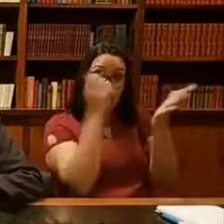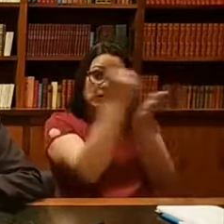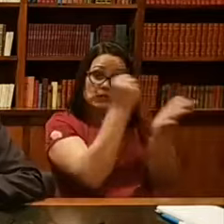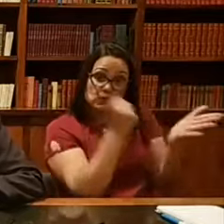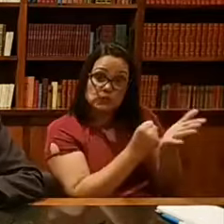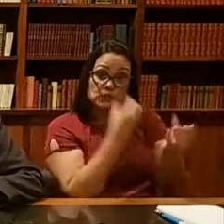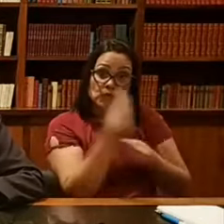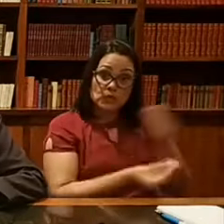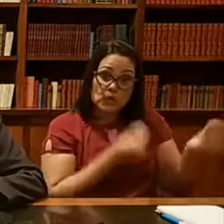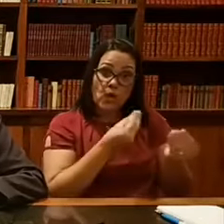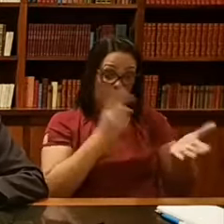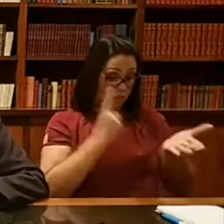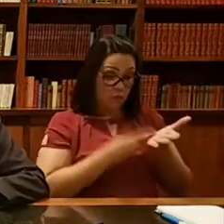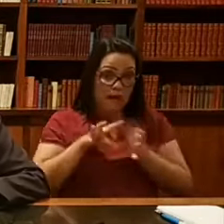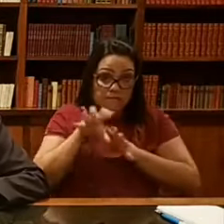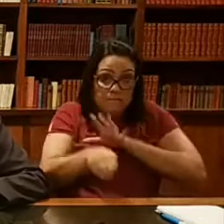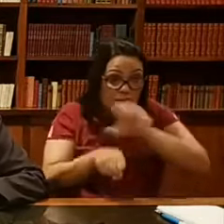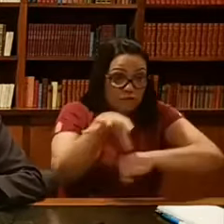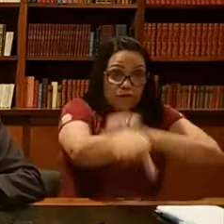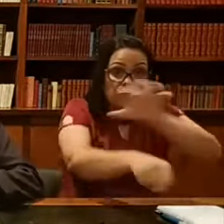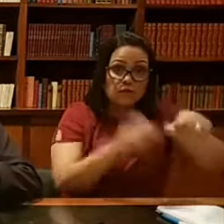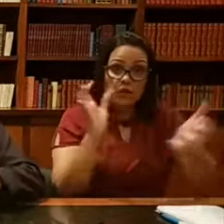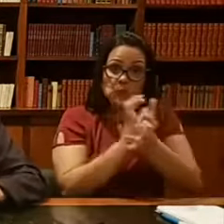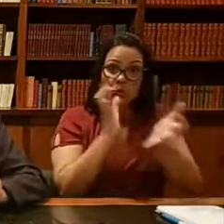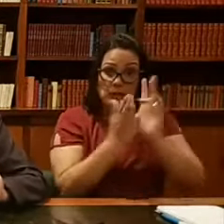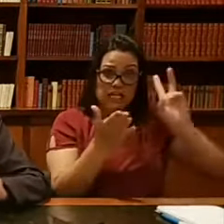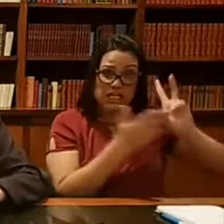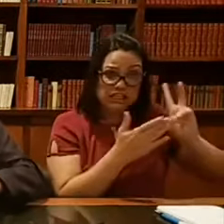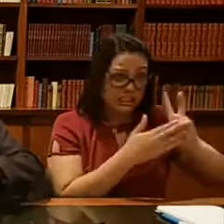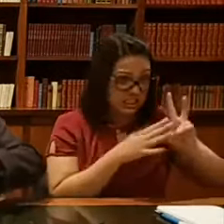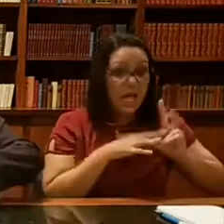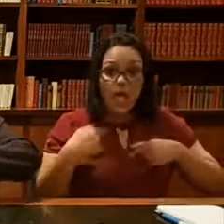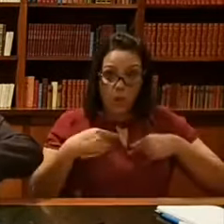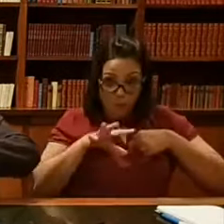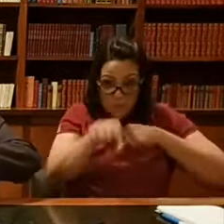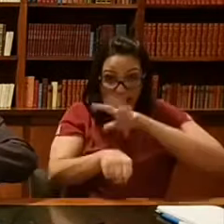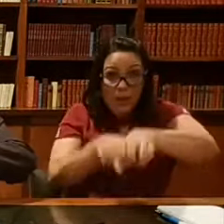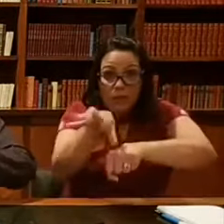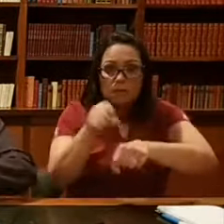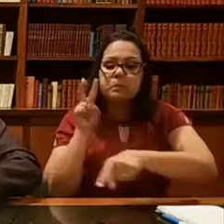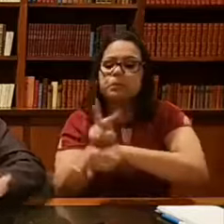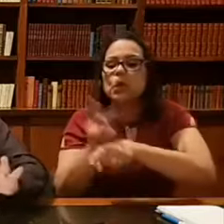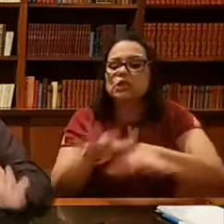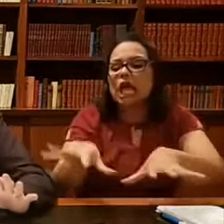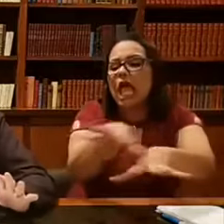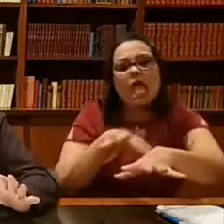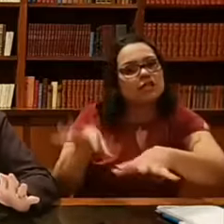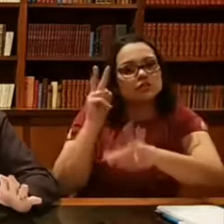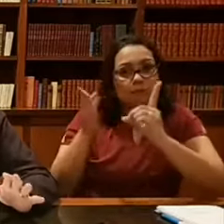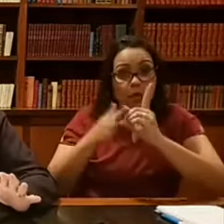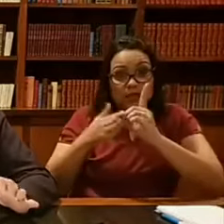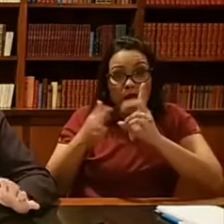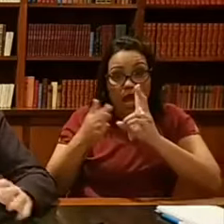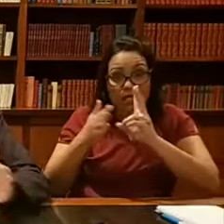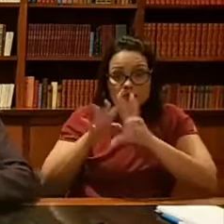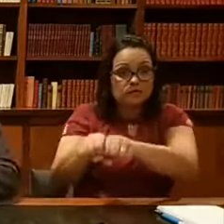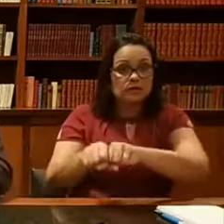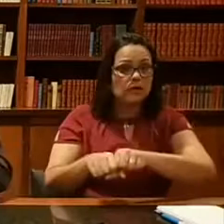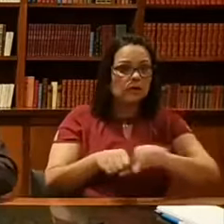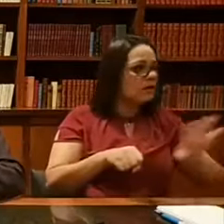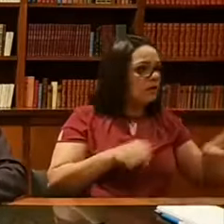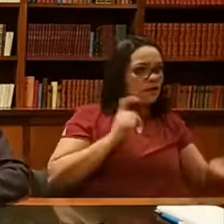aí 20 reservas indígenas, 50 quilombolas, o incêndio acaba imediatamente na região amazônica. E o